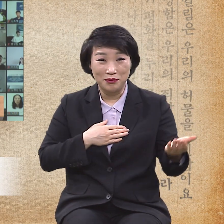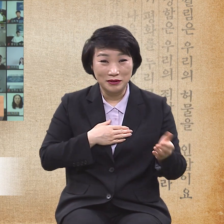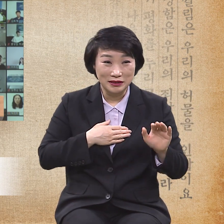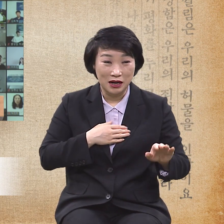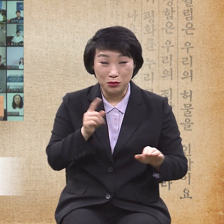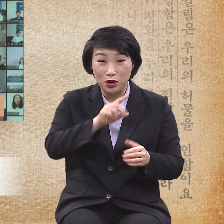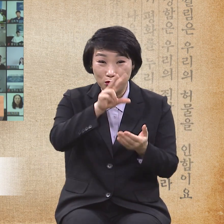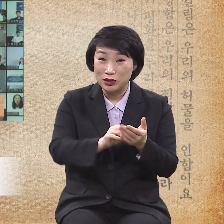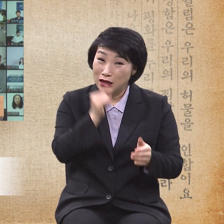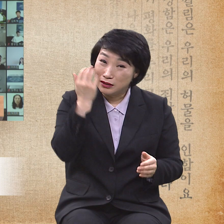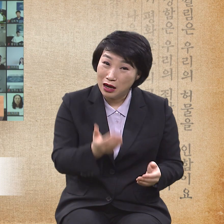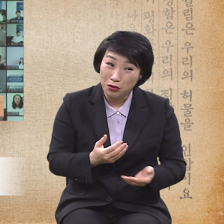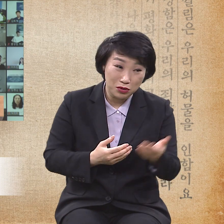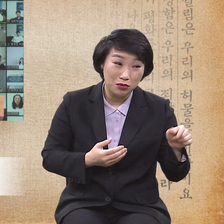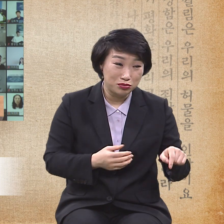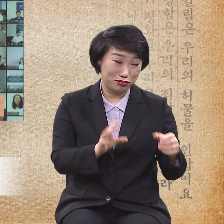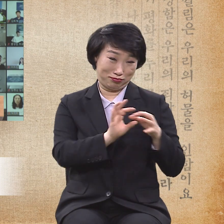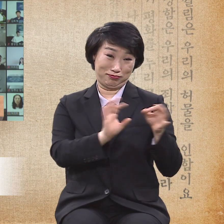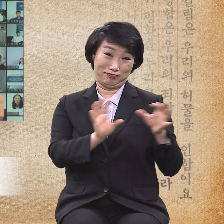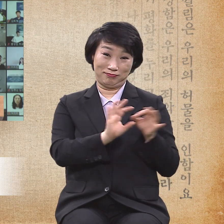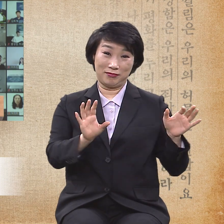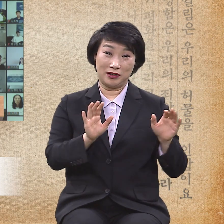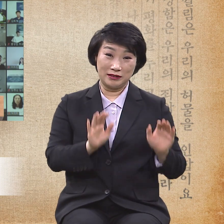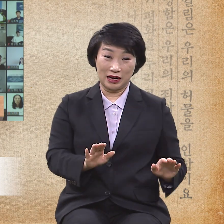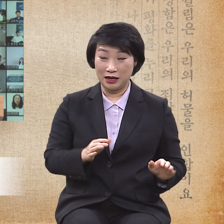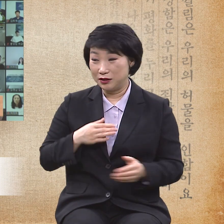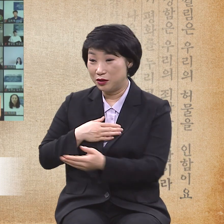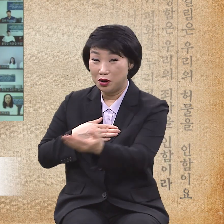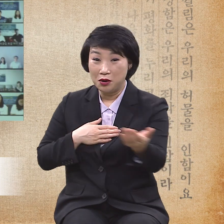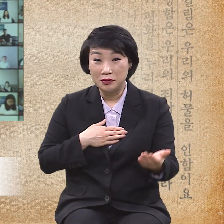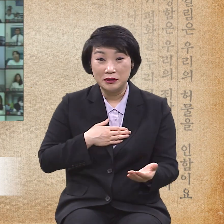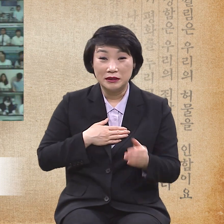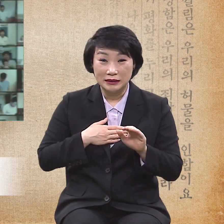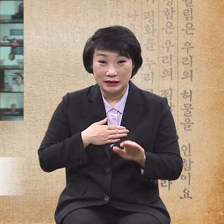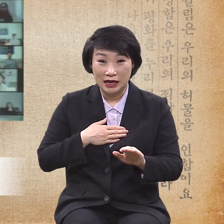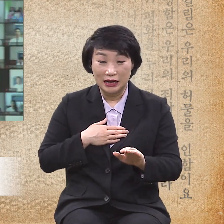무슨 문제가 있나 그것이? 여러분 보세요.